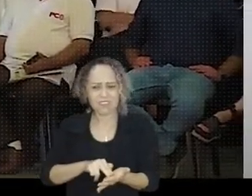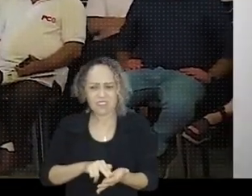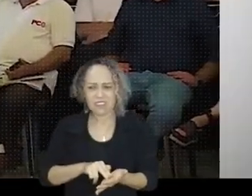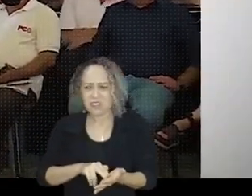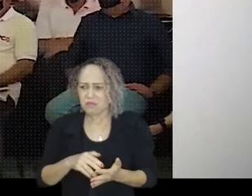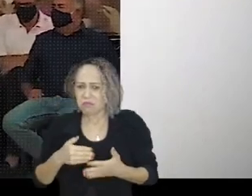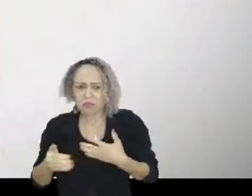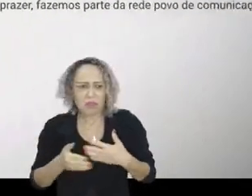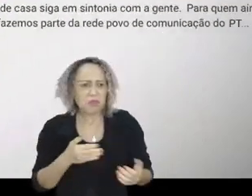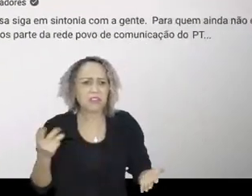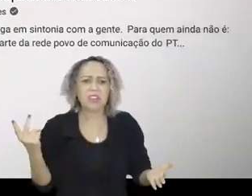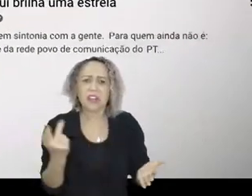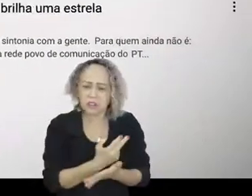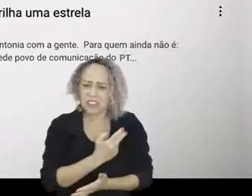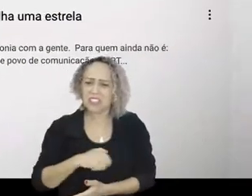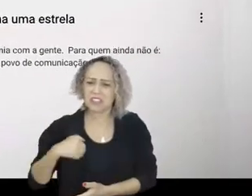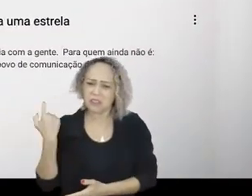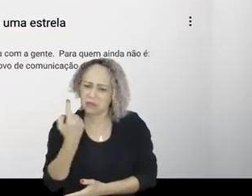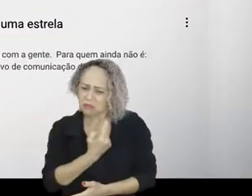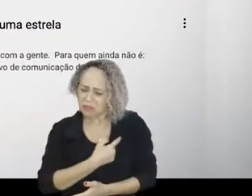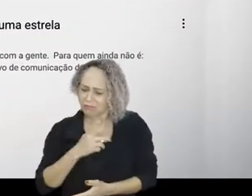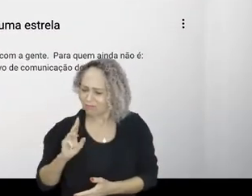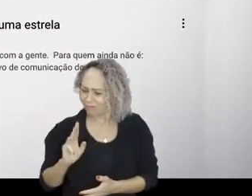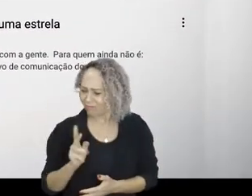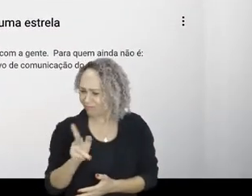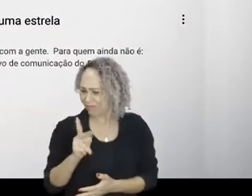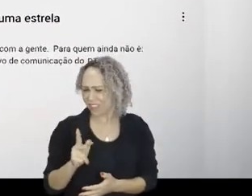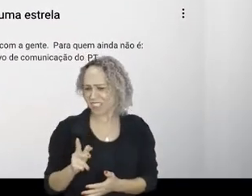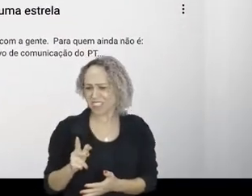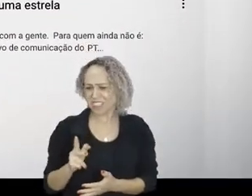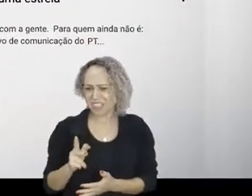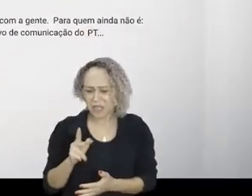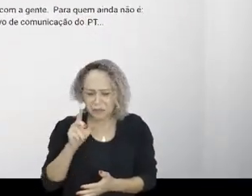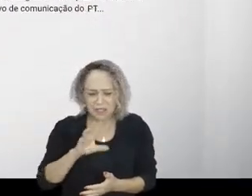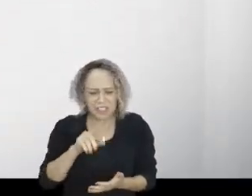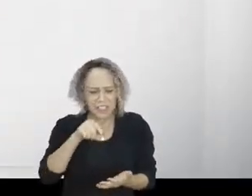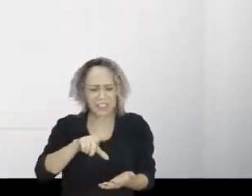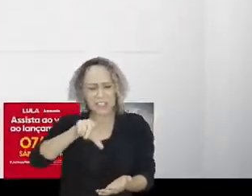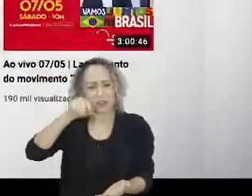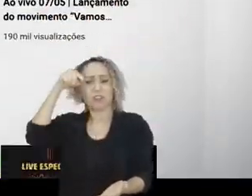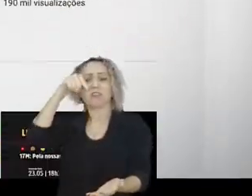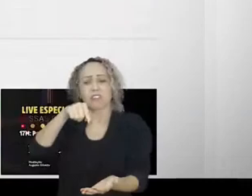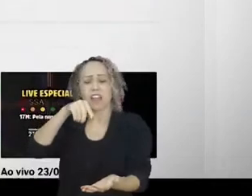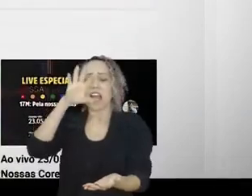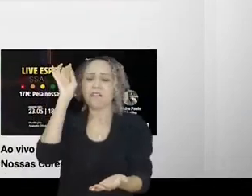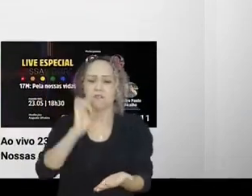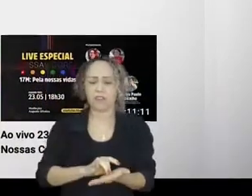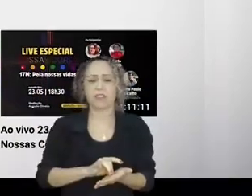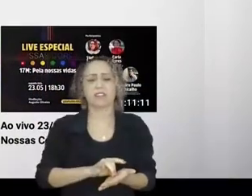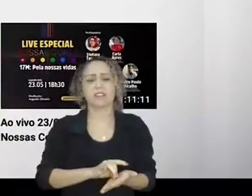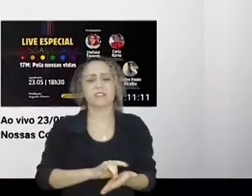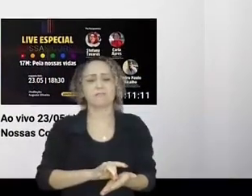a situação, a gente sempre toma partido da verdade.